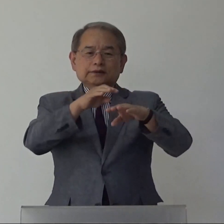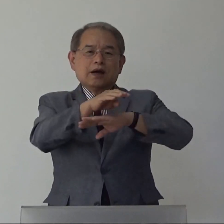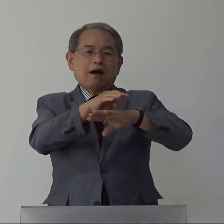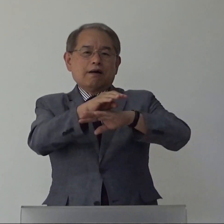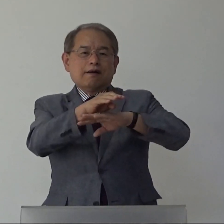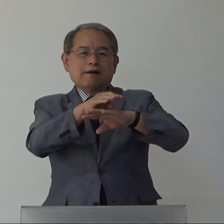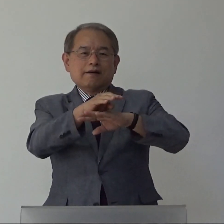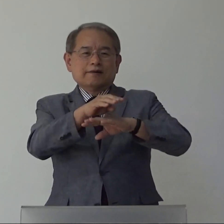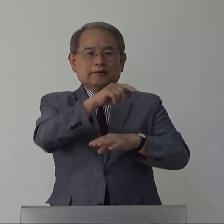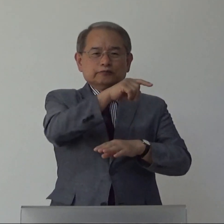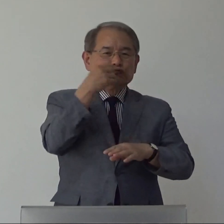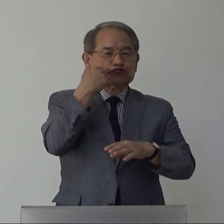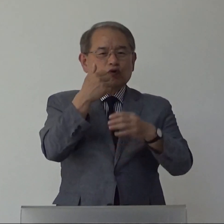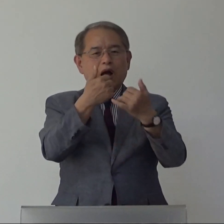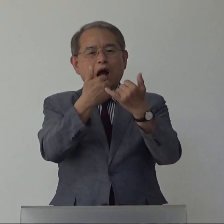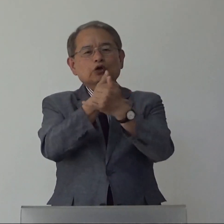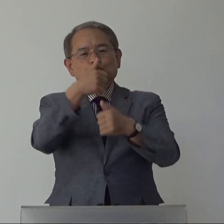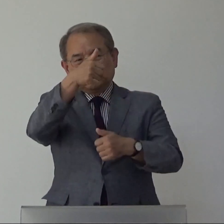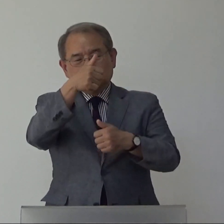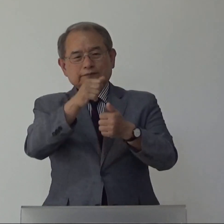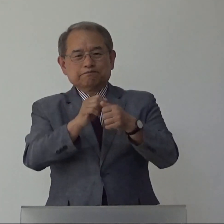때 길에서 우연히